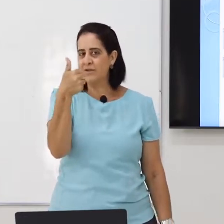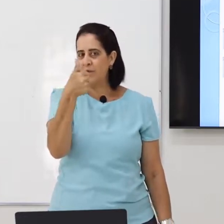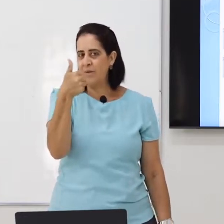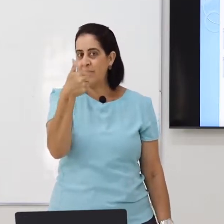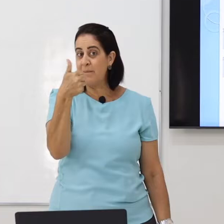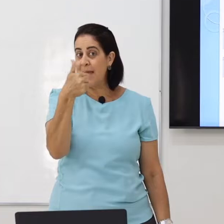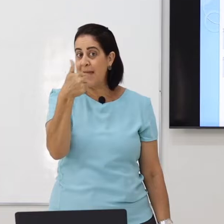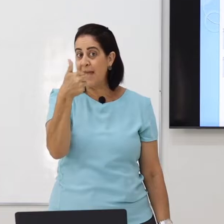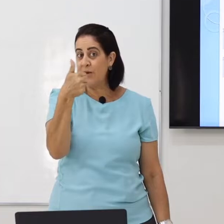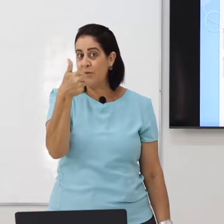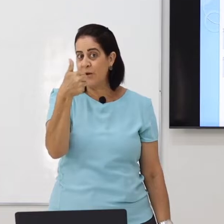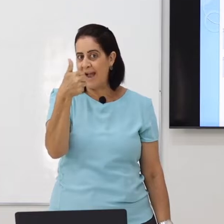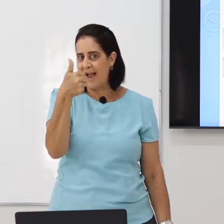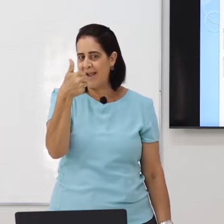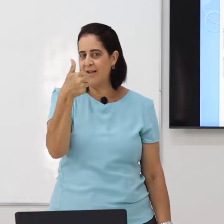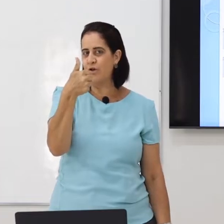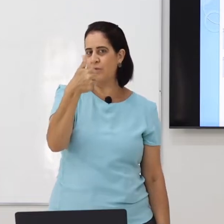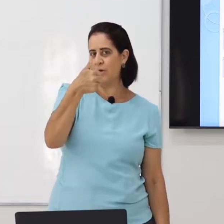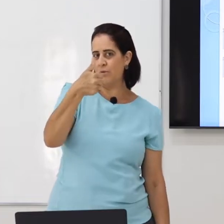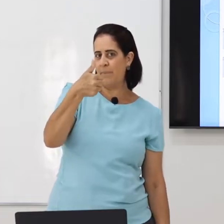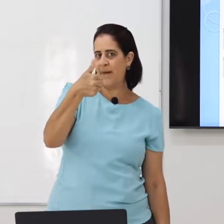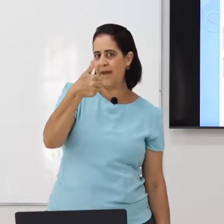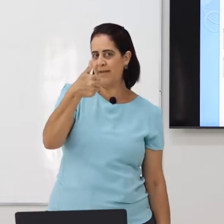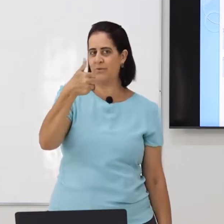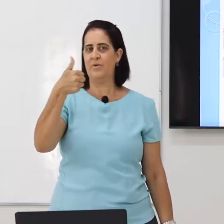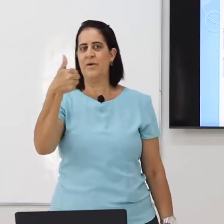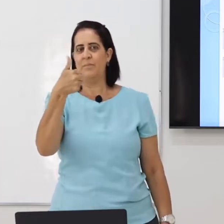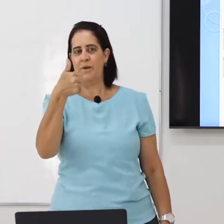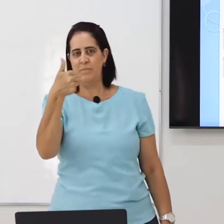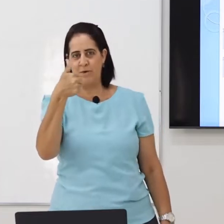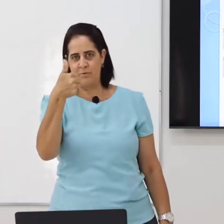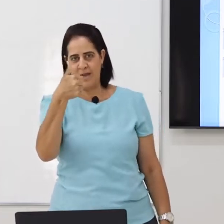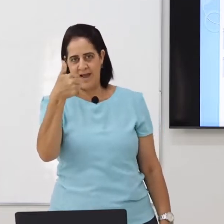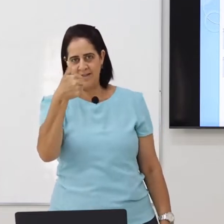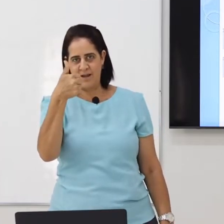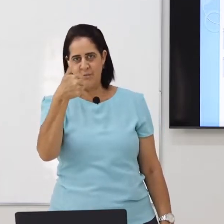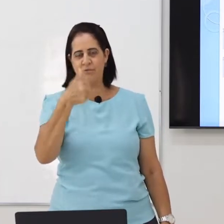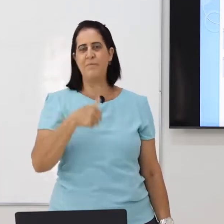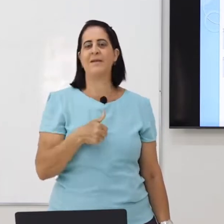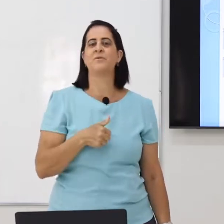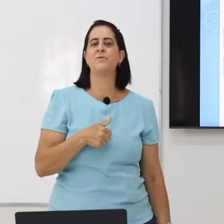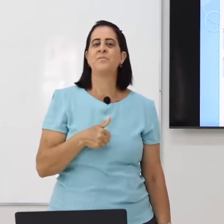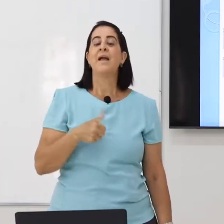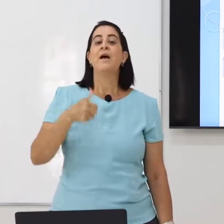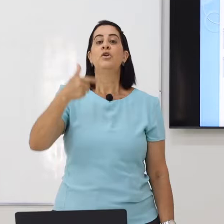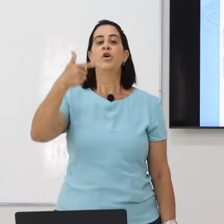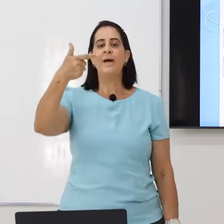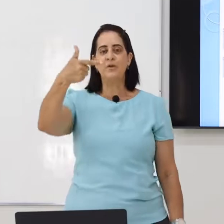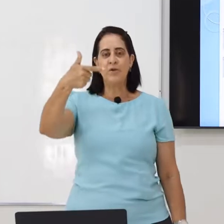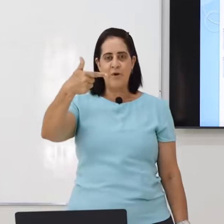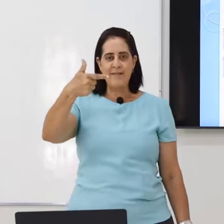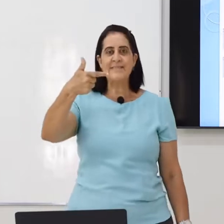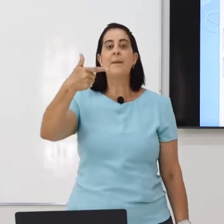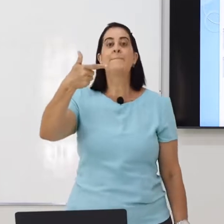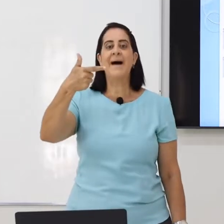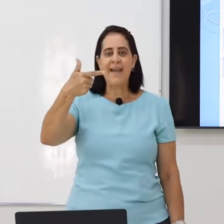estou em primeiro lugar. Número 1 parado. Primeiro lugar tem o movimento. Número 2,